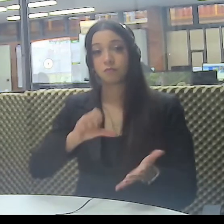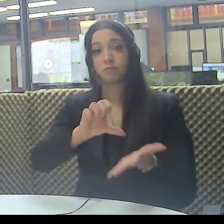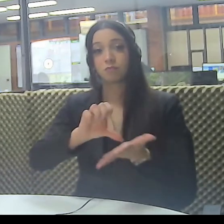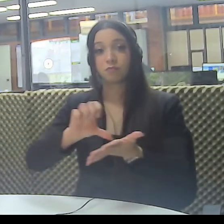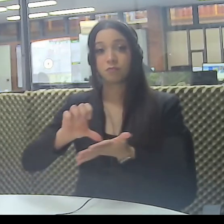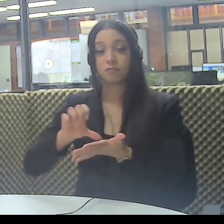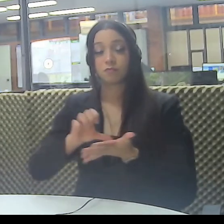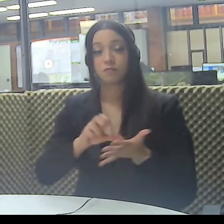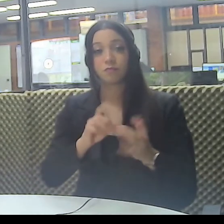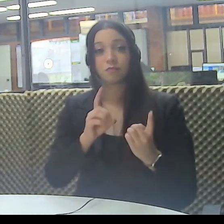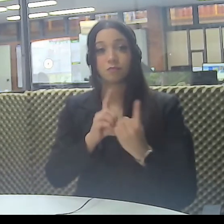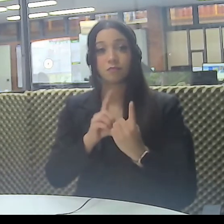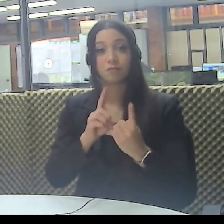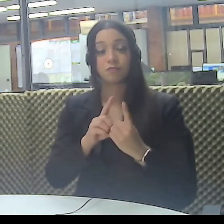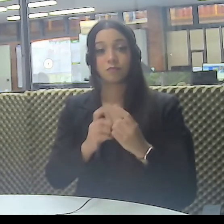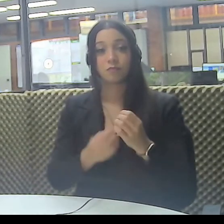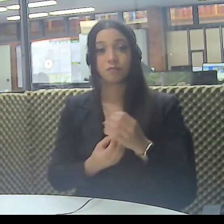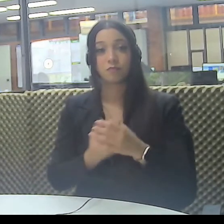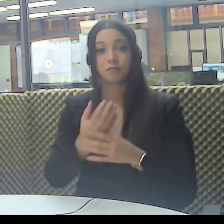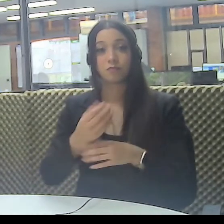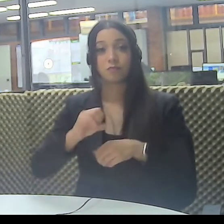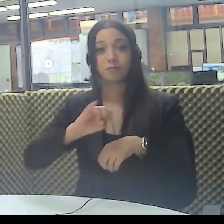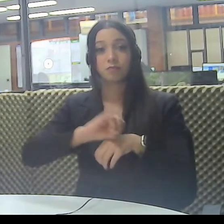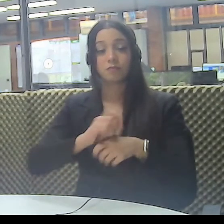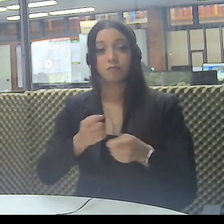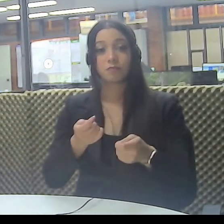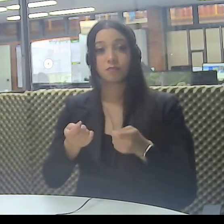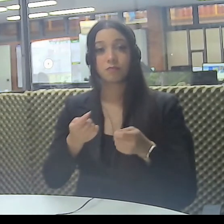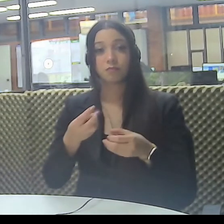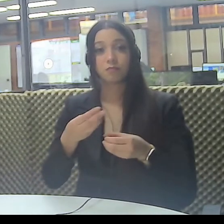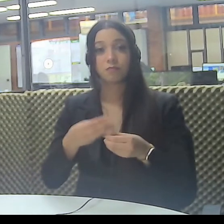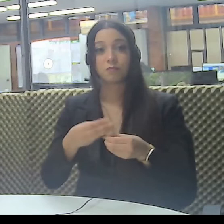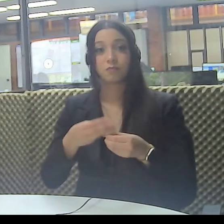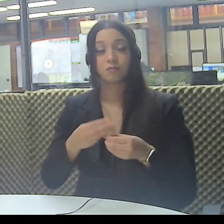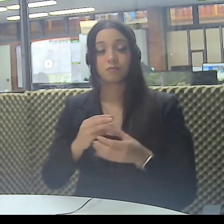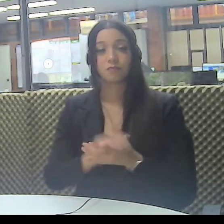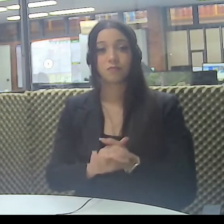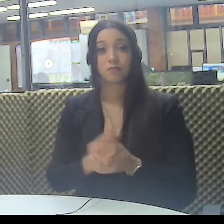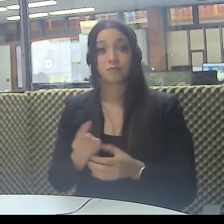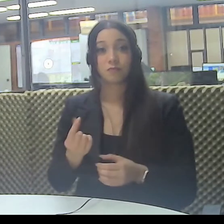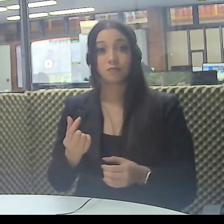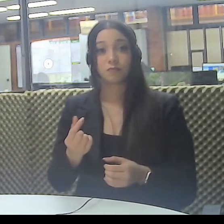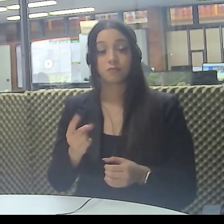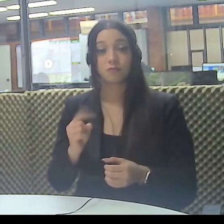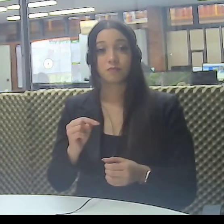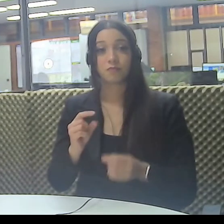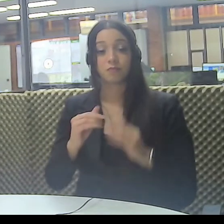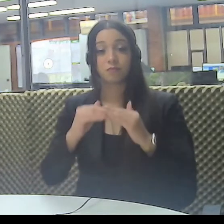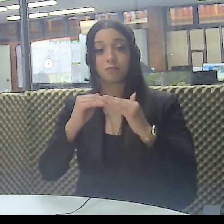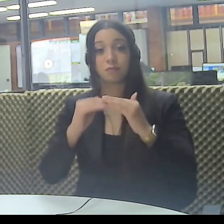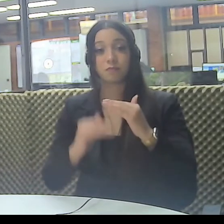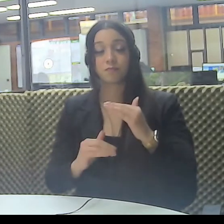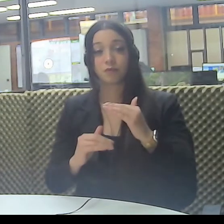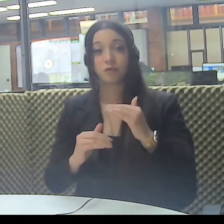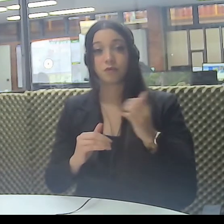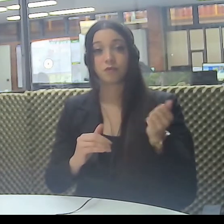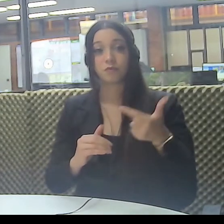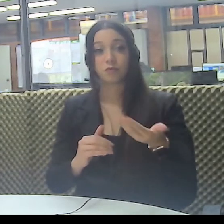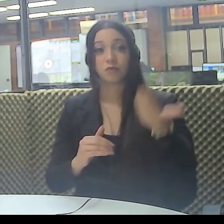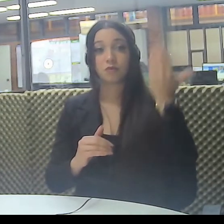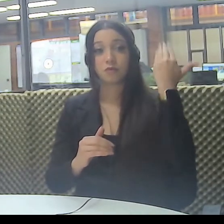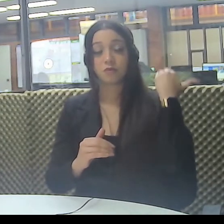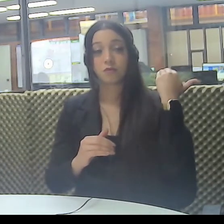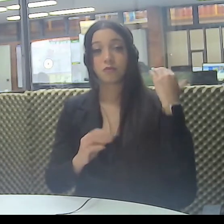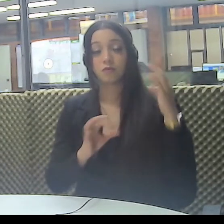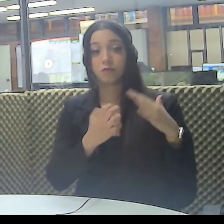de atendimento que serão montados no Centro Administrativo Municipal. Os valores praticados serão inferiores aos cobrados pela